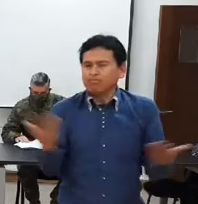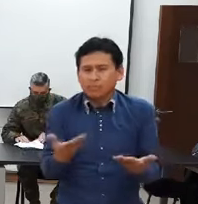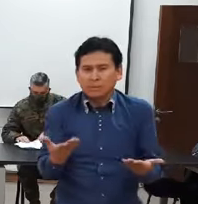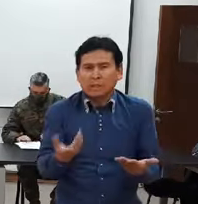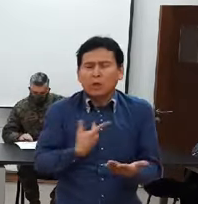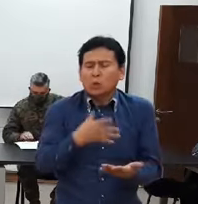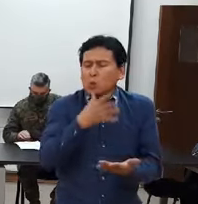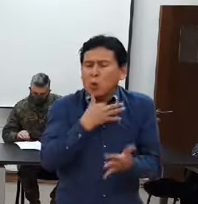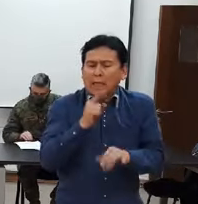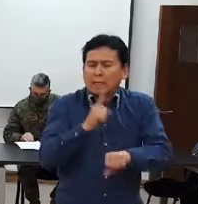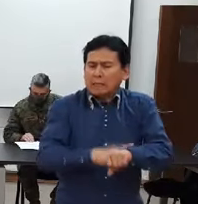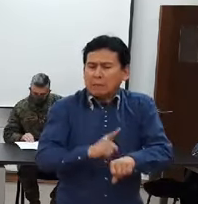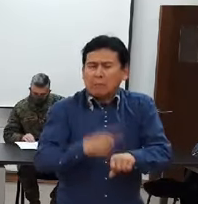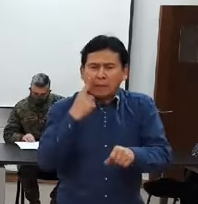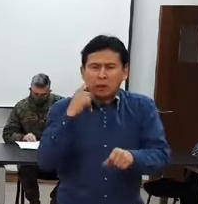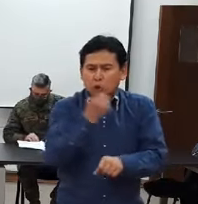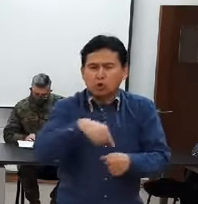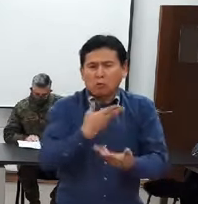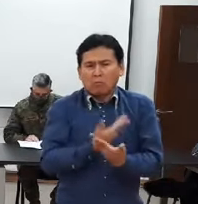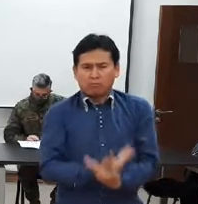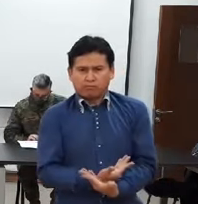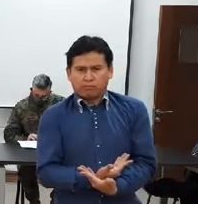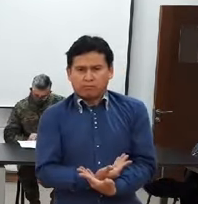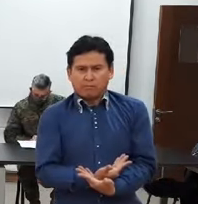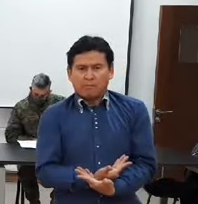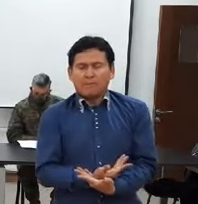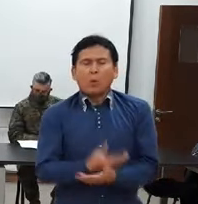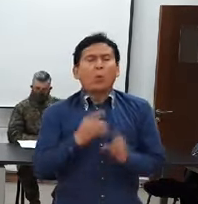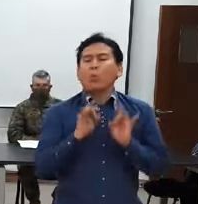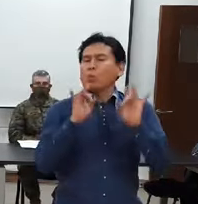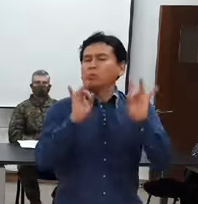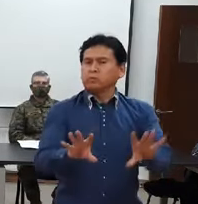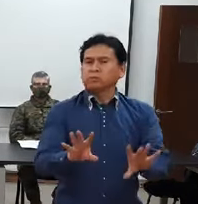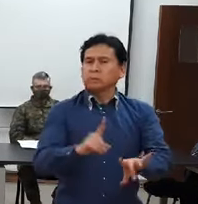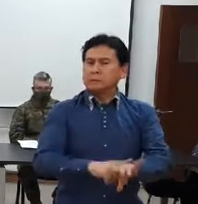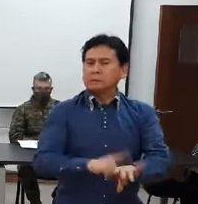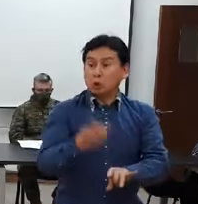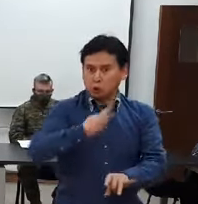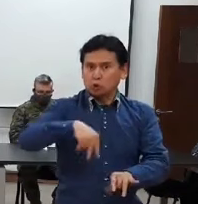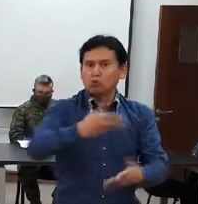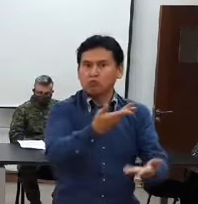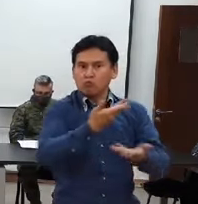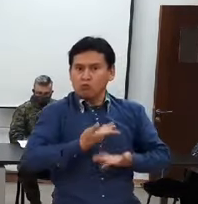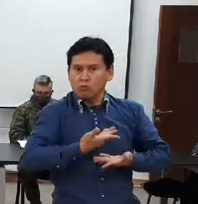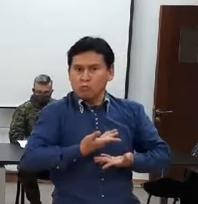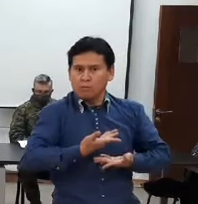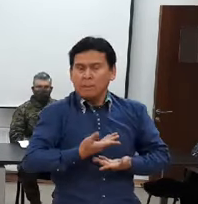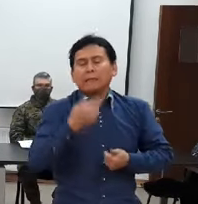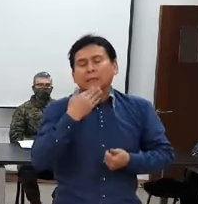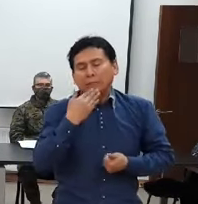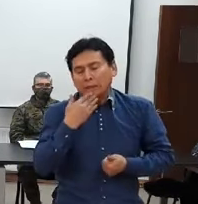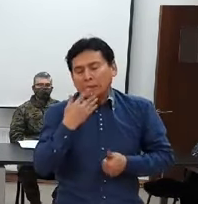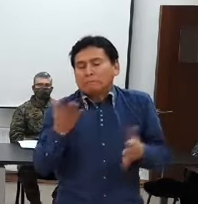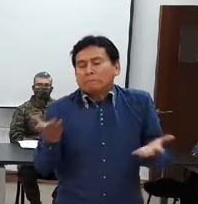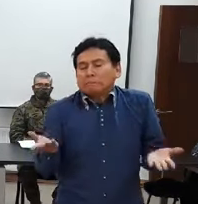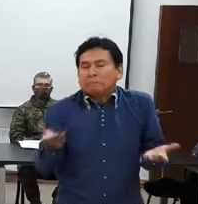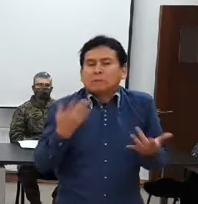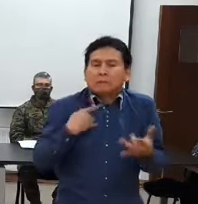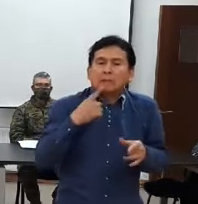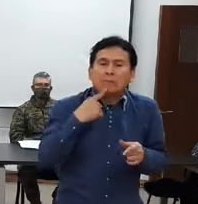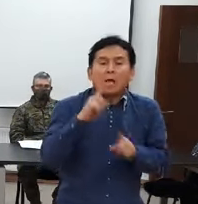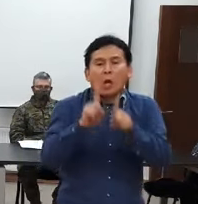en ningún momento podemos bajar la guardia, en que en cualquier momento nos puede tocar a nosotros, incluso nos puede tocar con